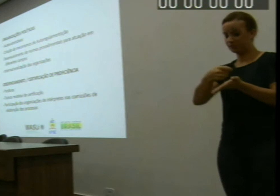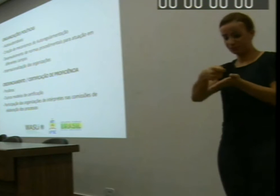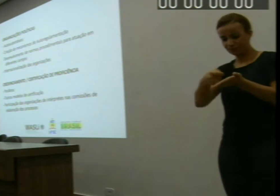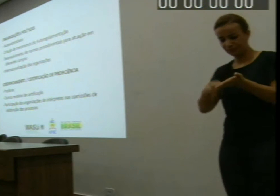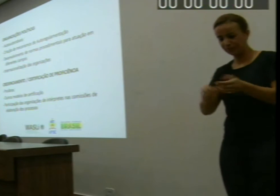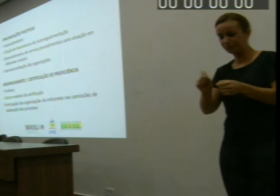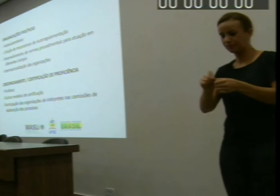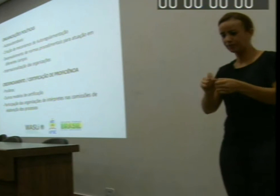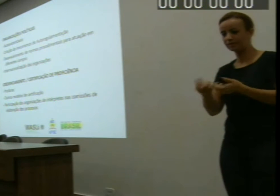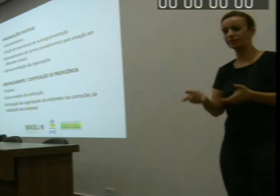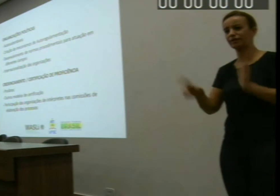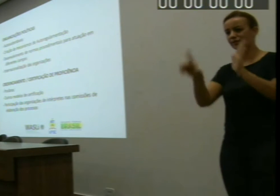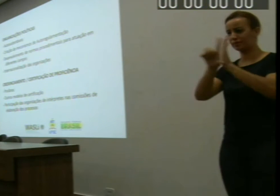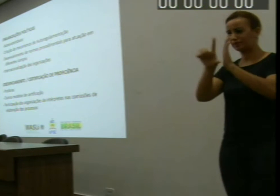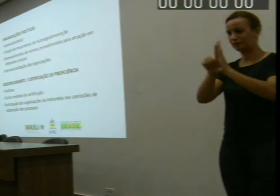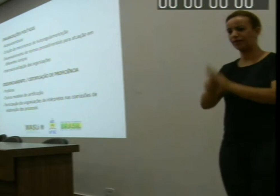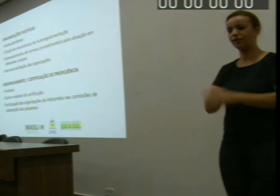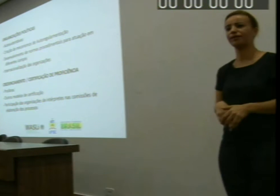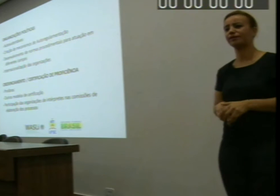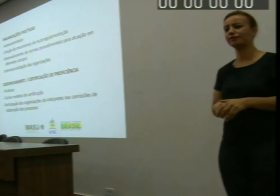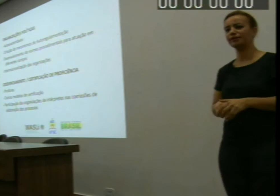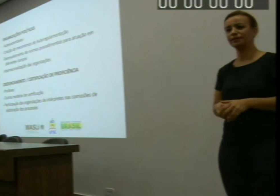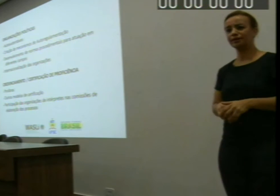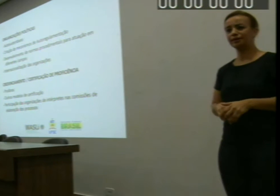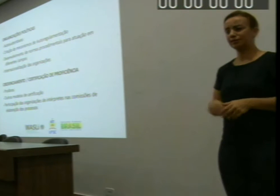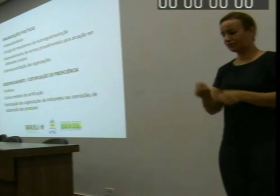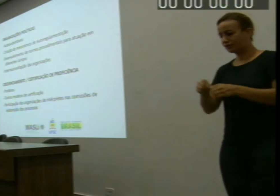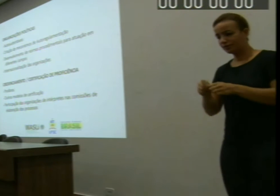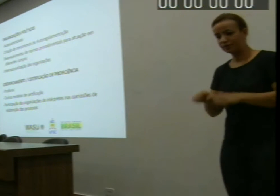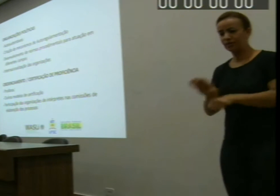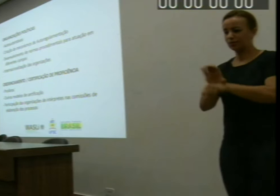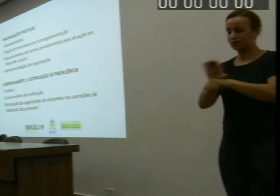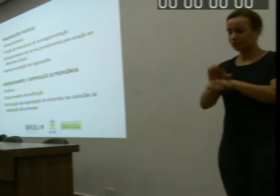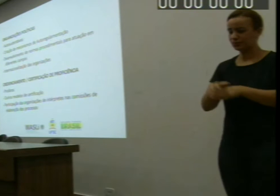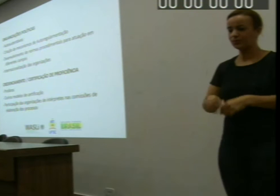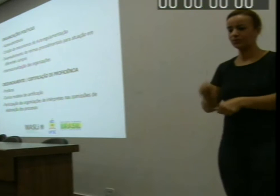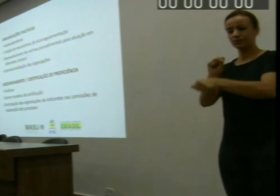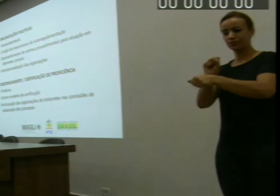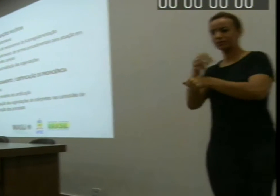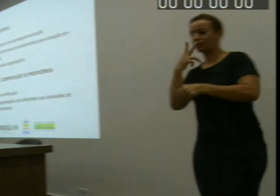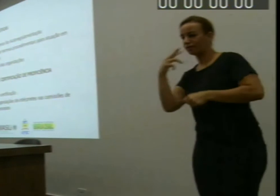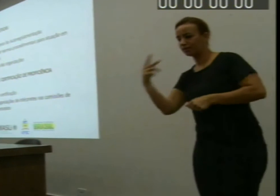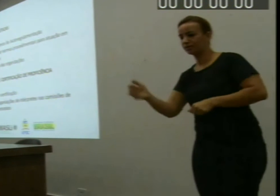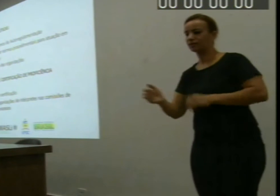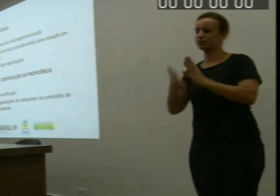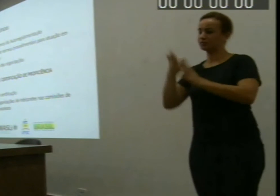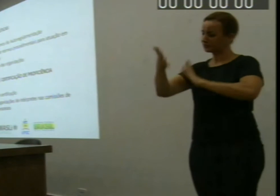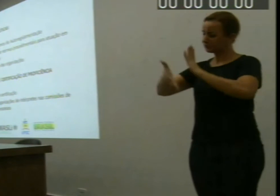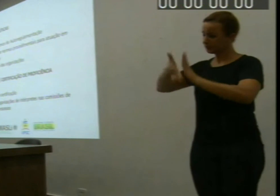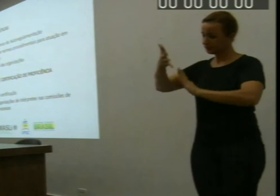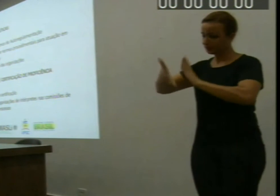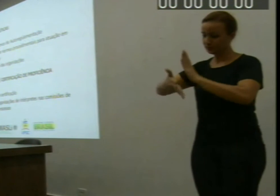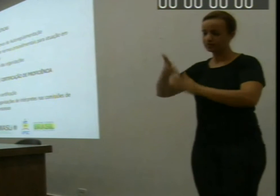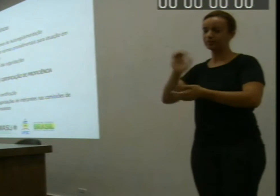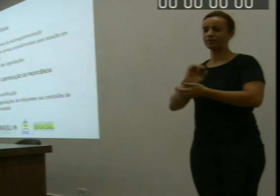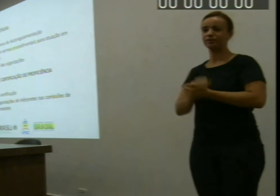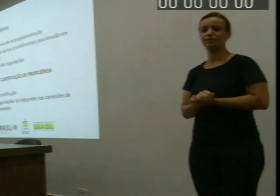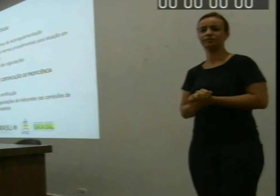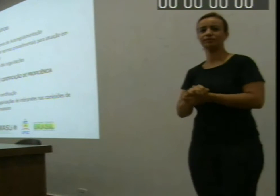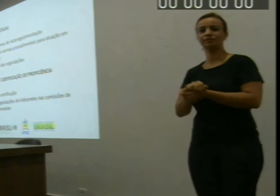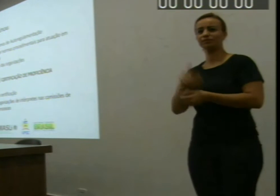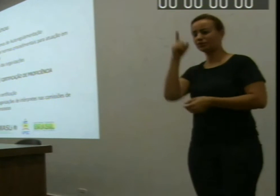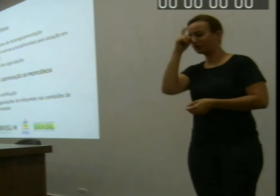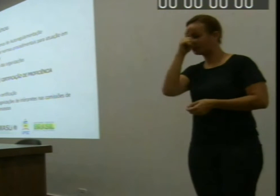reconhecimento eh eh de que são profissionais dessa área tanto pro uso da língua de sinais uso ensino da língua de sinais as pessoas